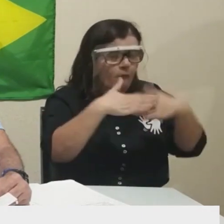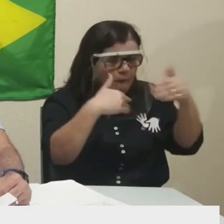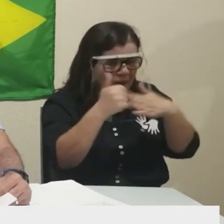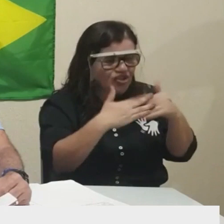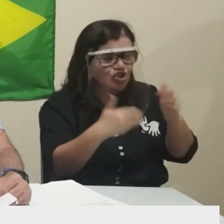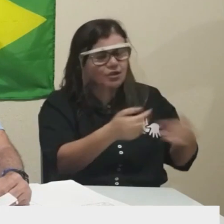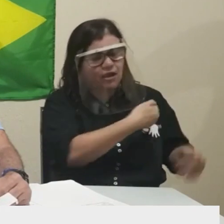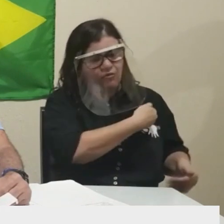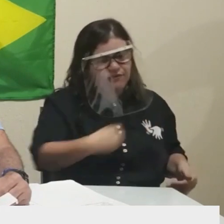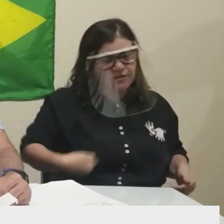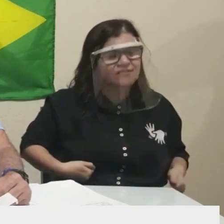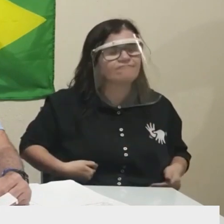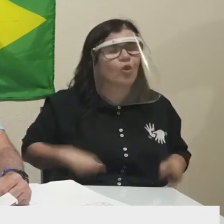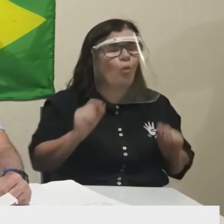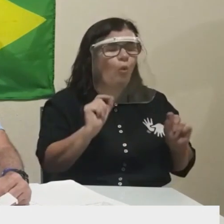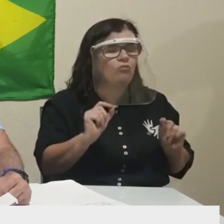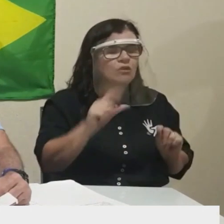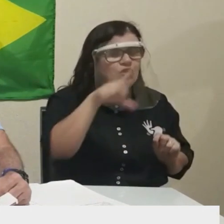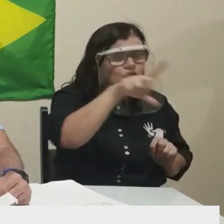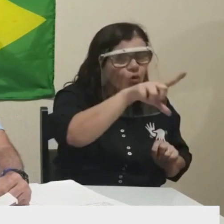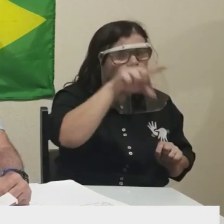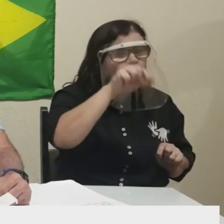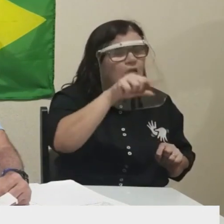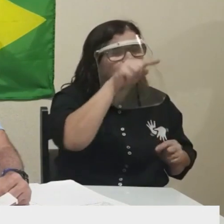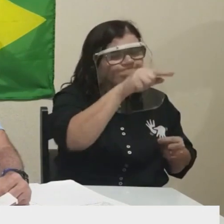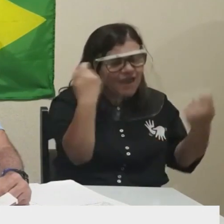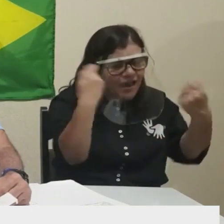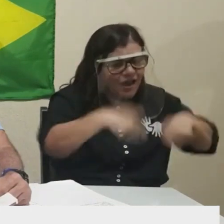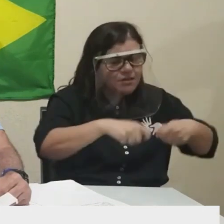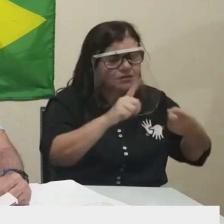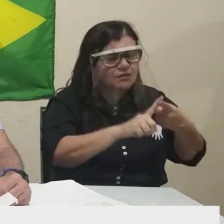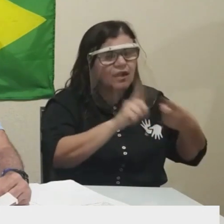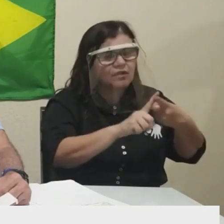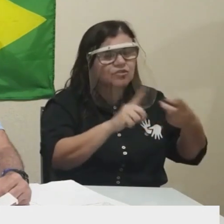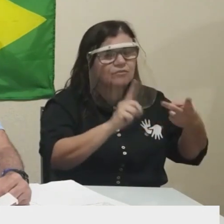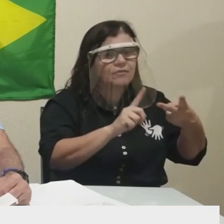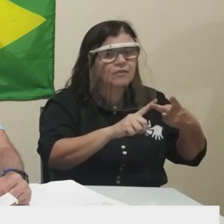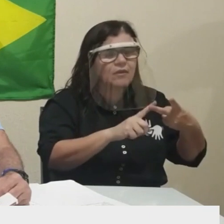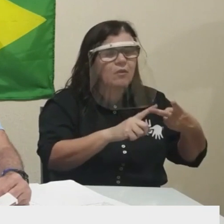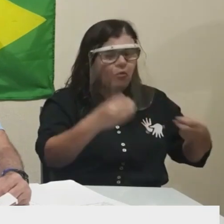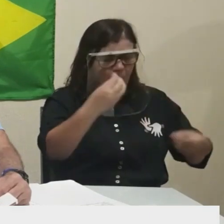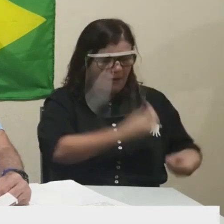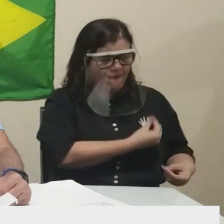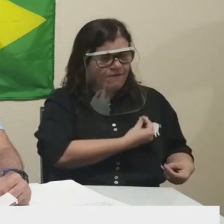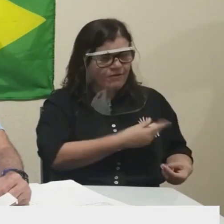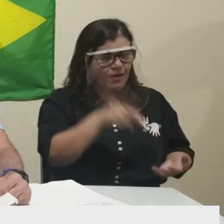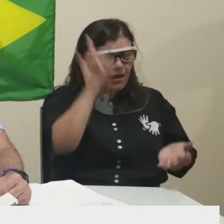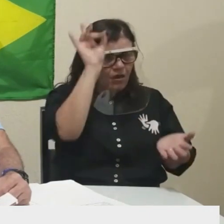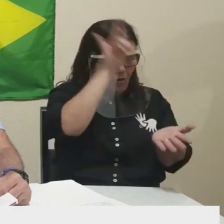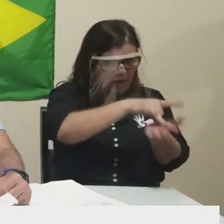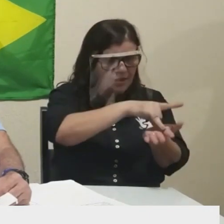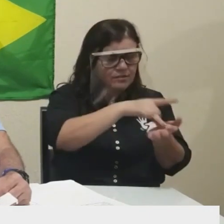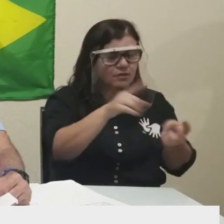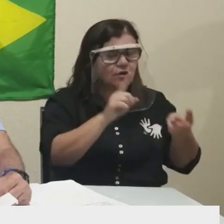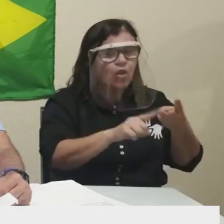mundo? Escolhendo pessoas pelo mérito, pela capacidade, com uma vida pregressa íntegra,